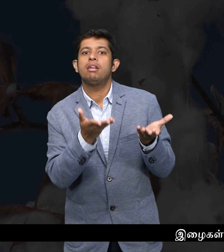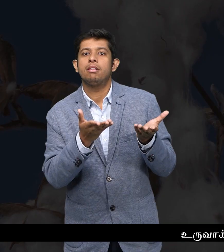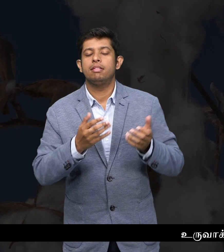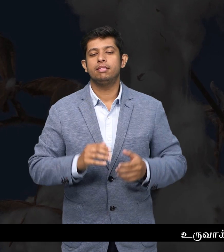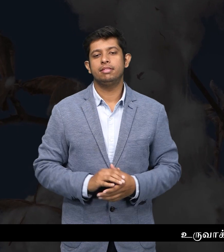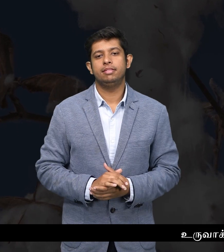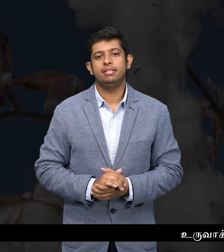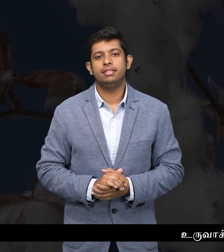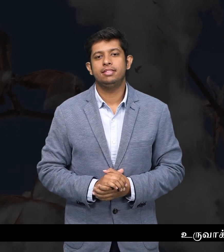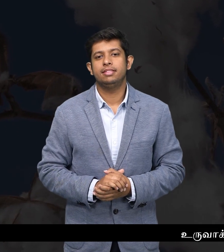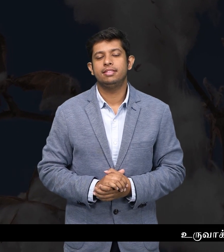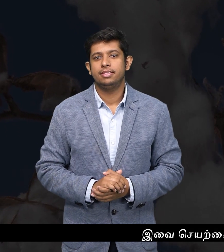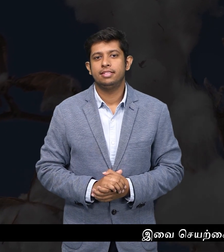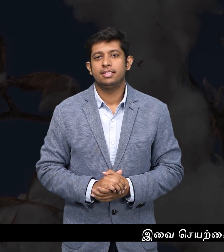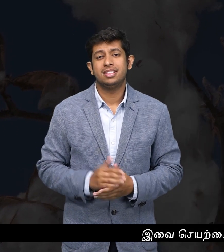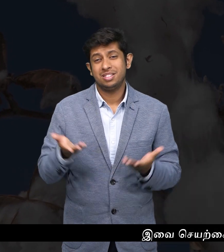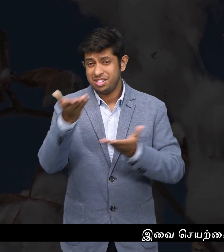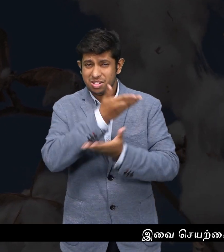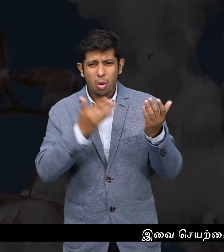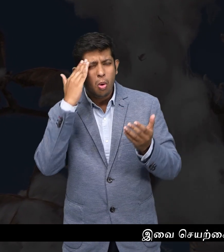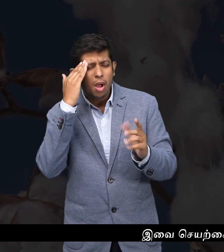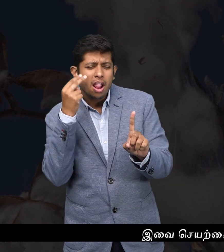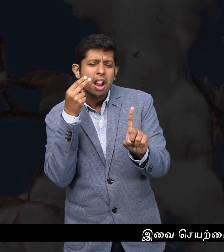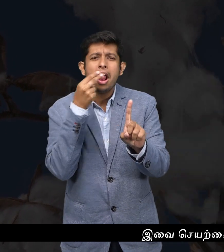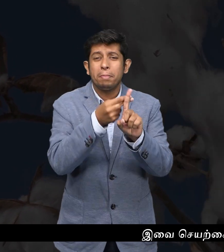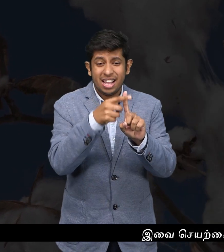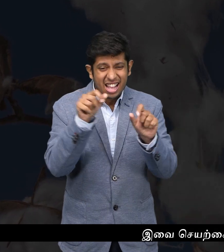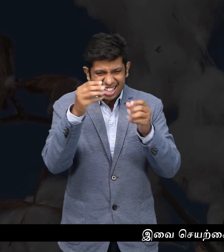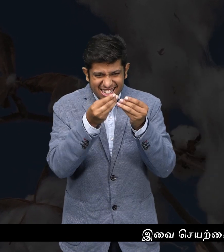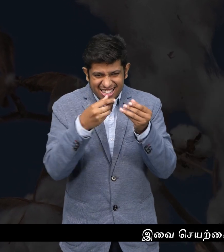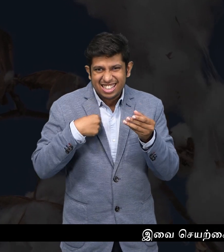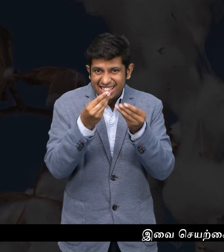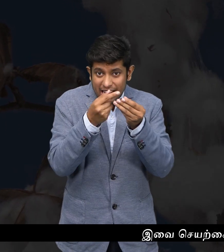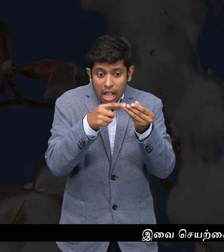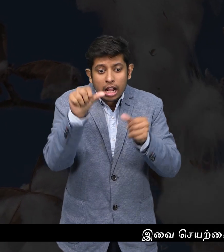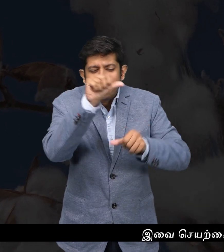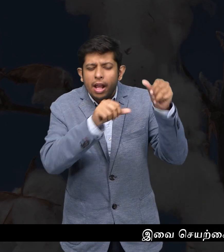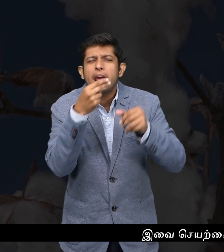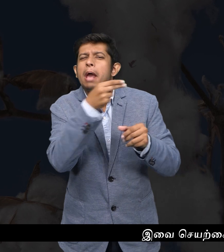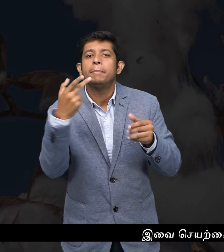இவை செயற்கை இழைகள் எனப்படும்.